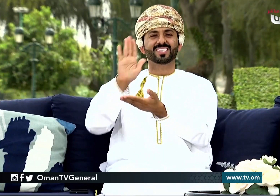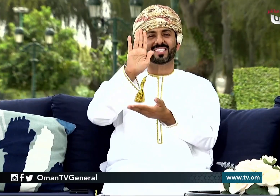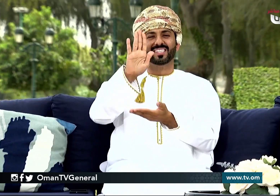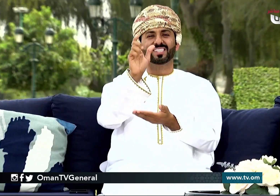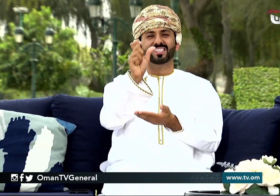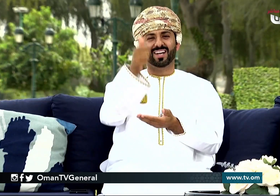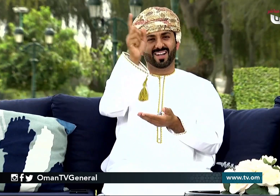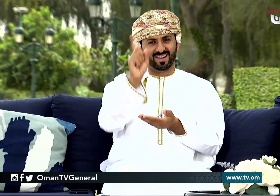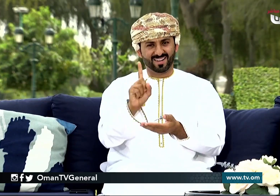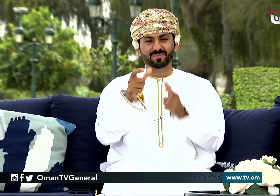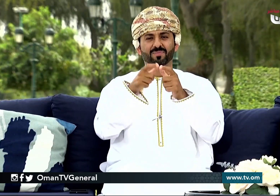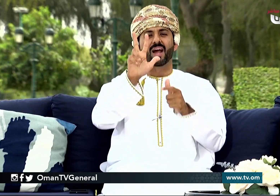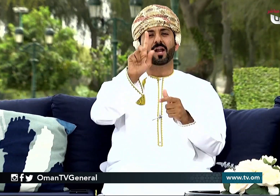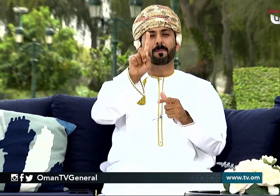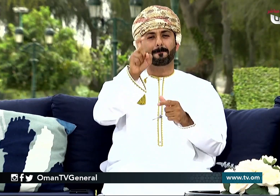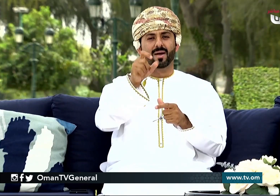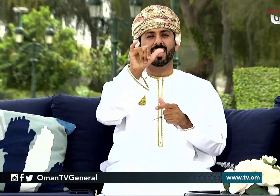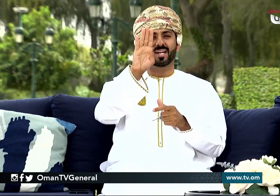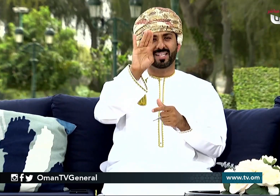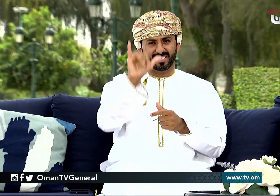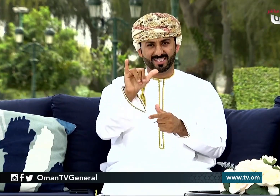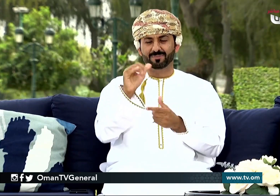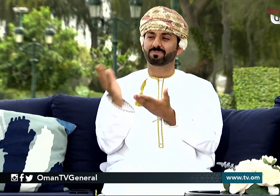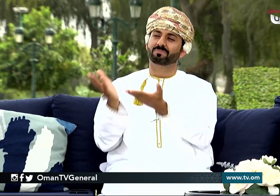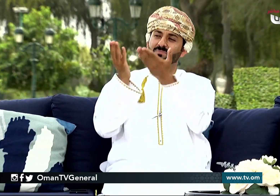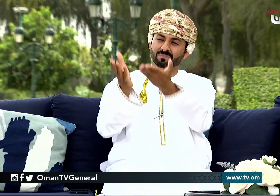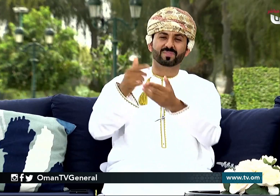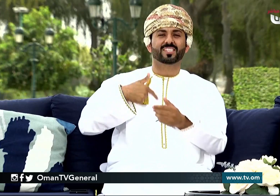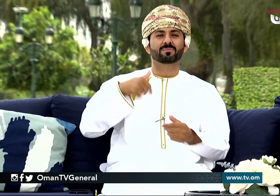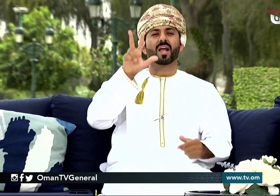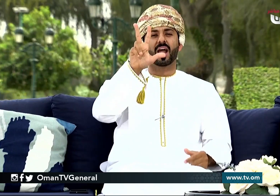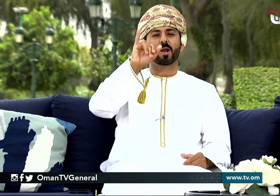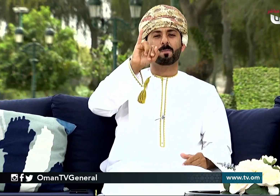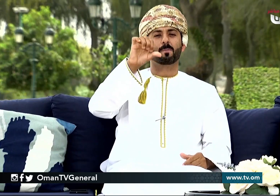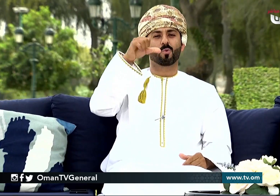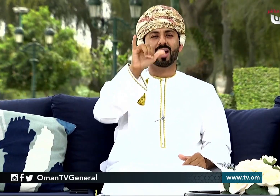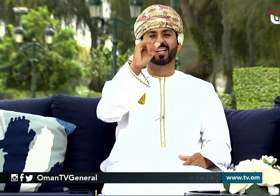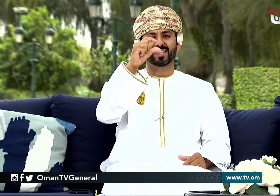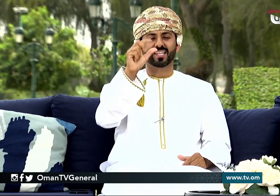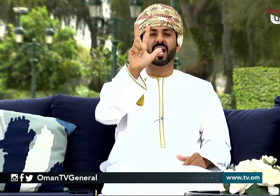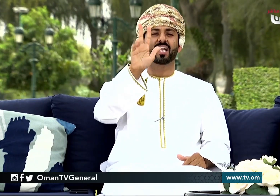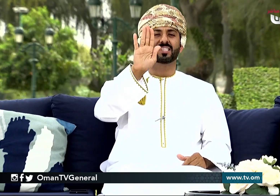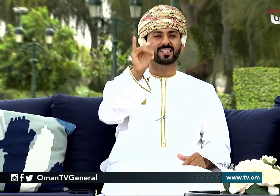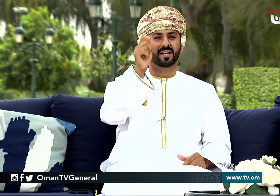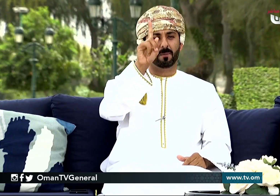الطلبة سناء البريكية, وكذلك أيضا المؤيد